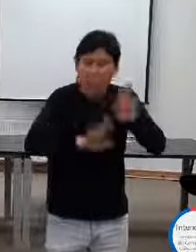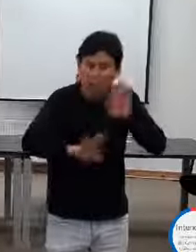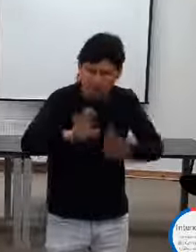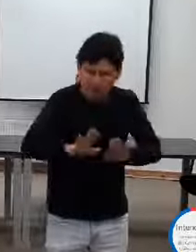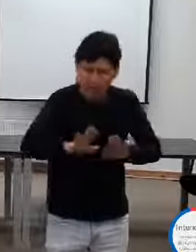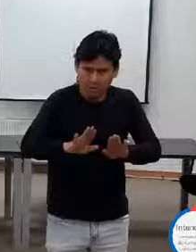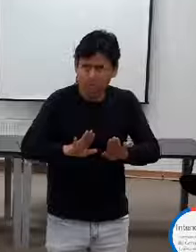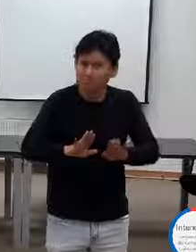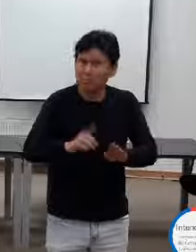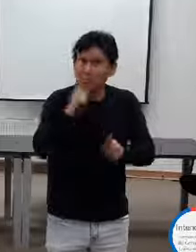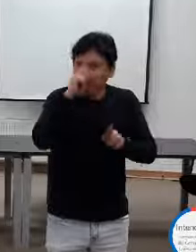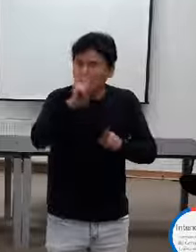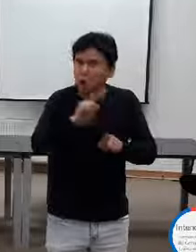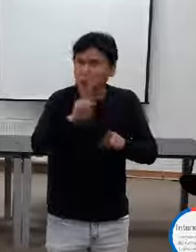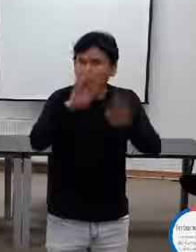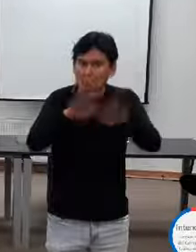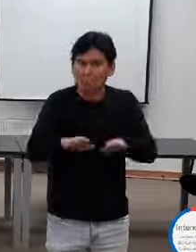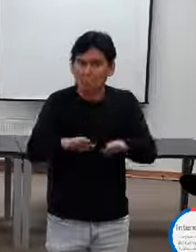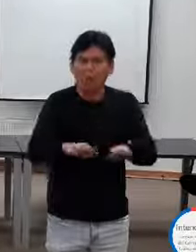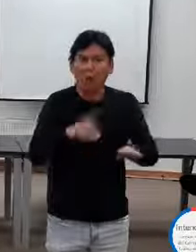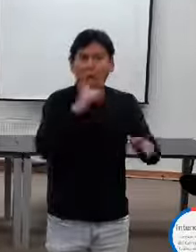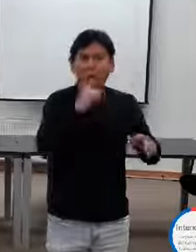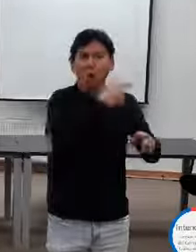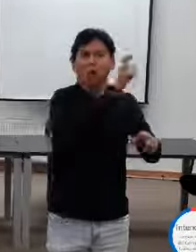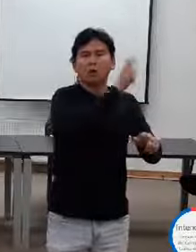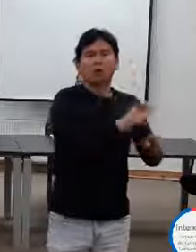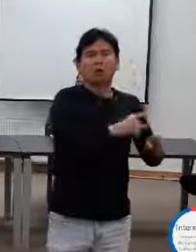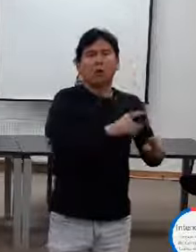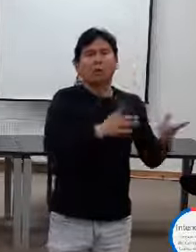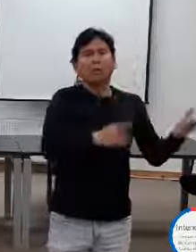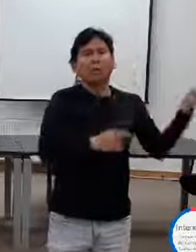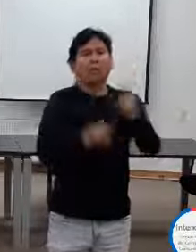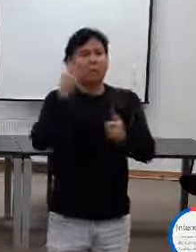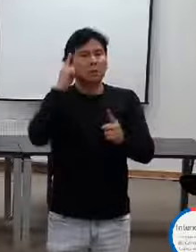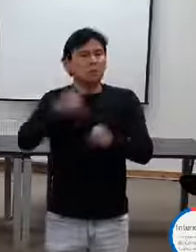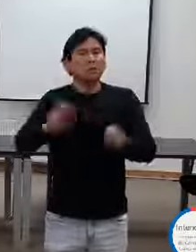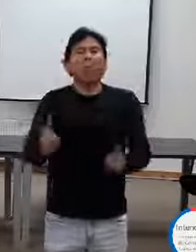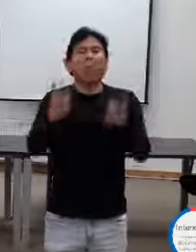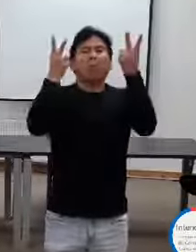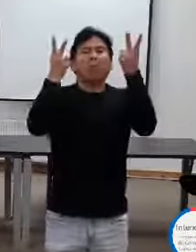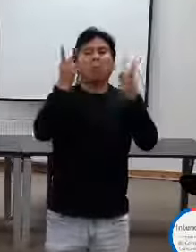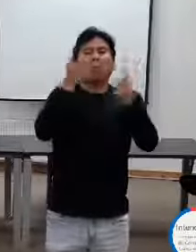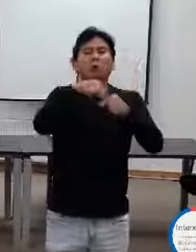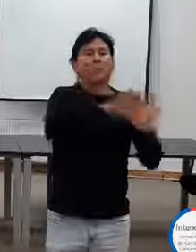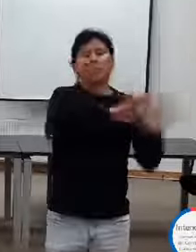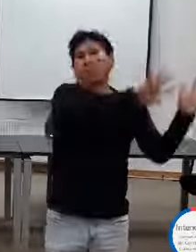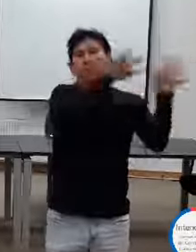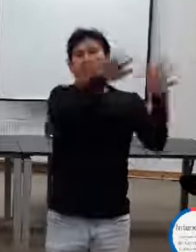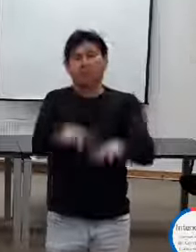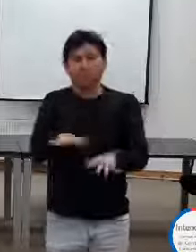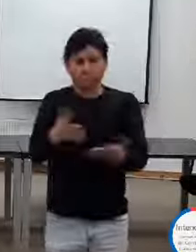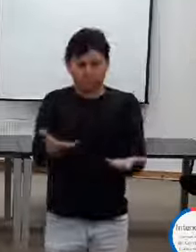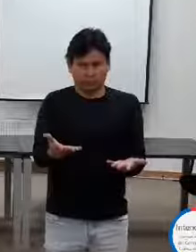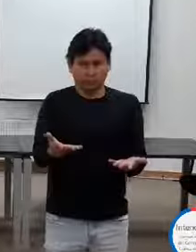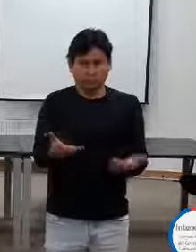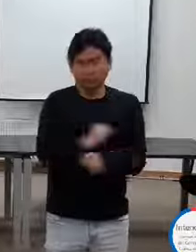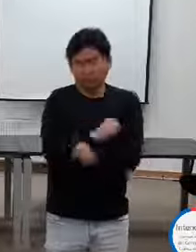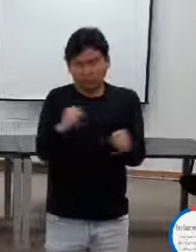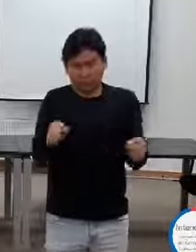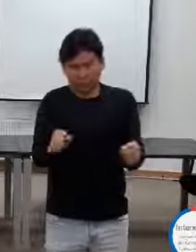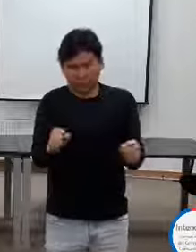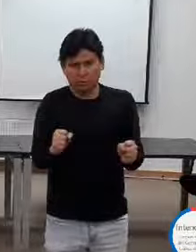Pero no es lo mismo traer adredes creyendo que este es el paraíso para que el resto de la familia se venga a vivir conmigo mientras pase la